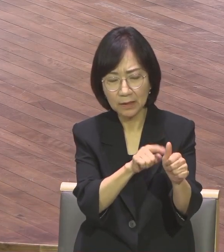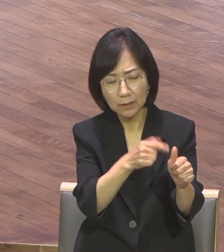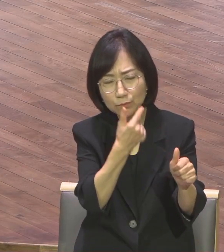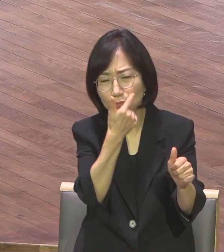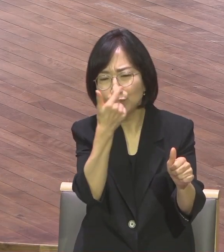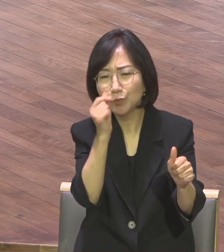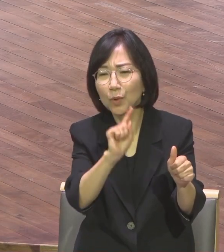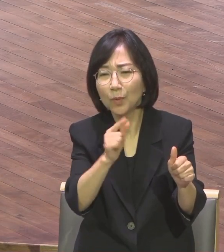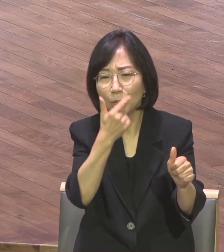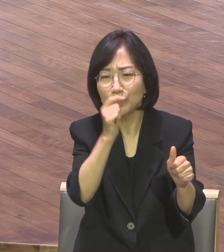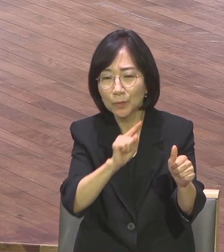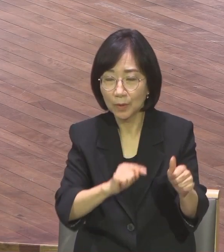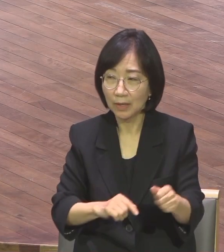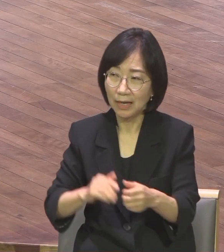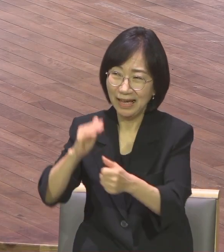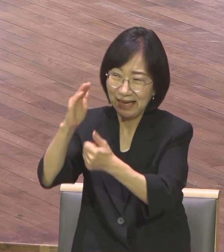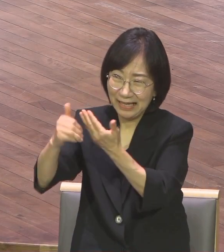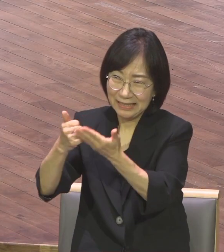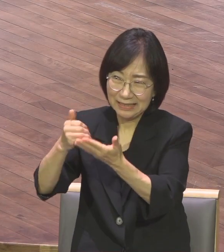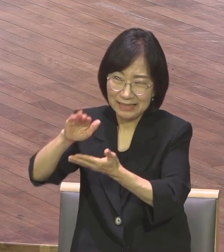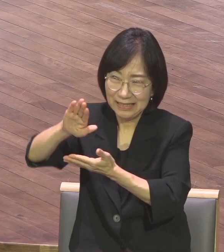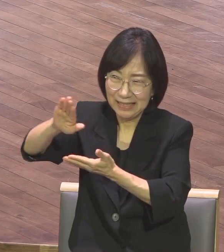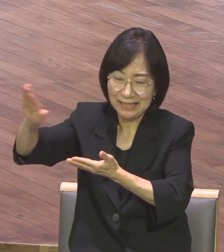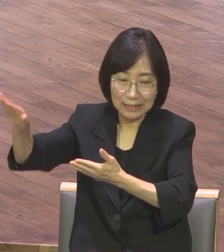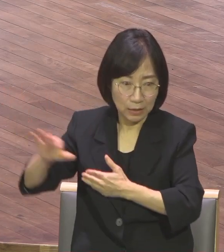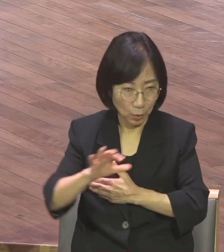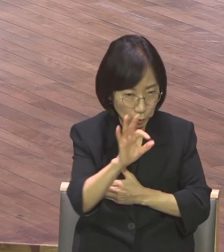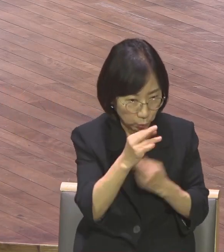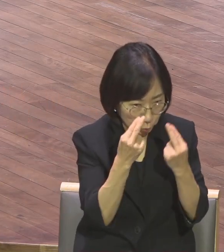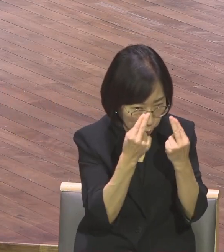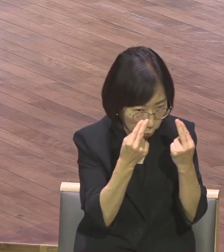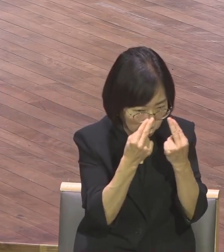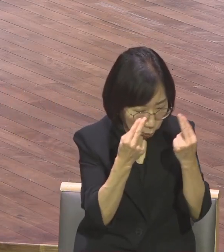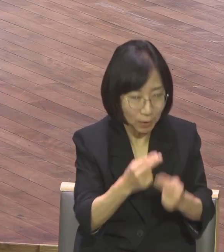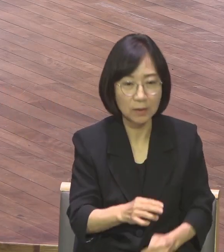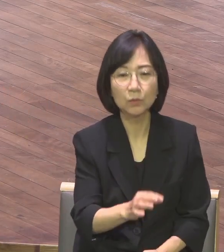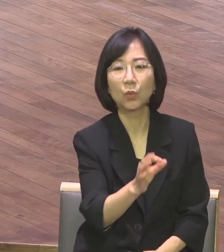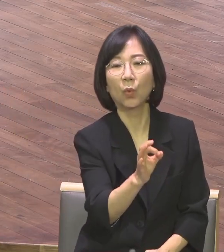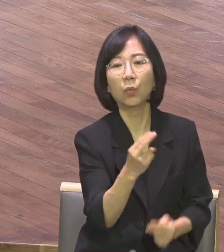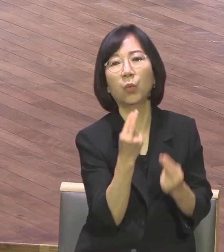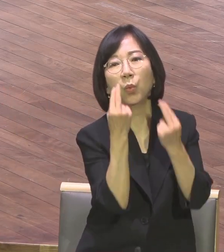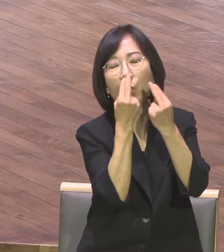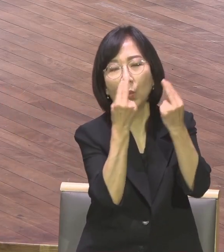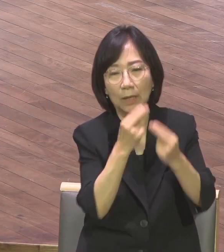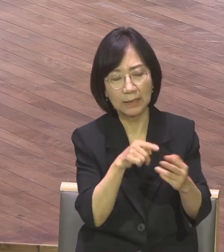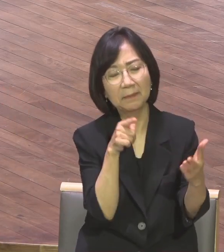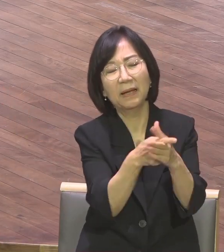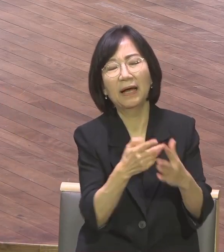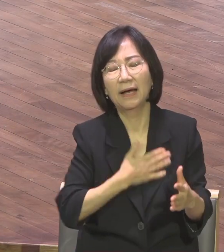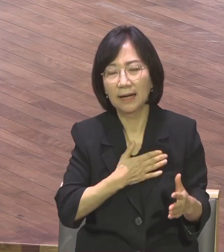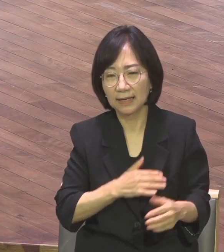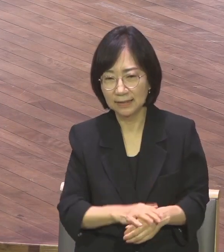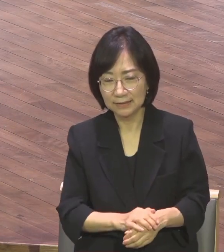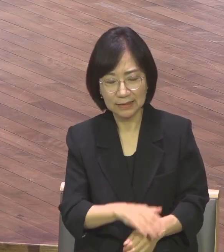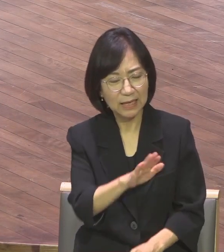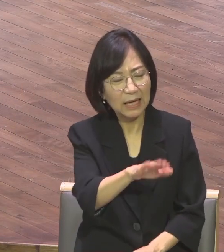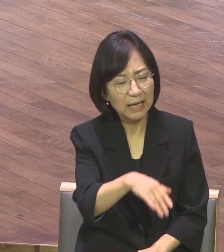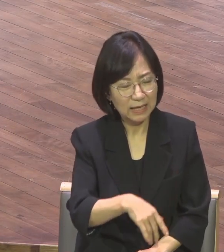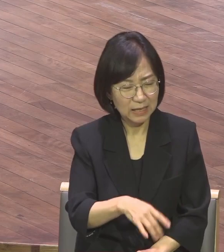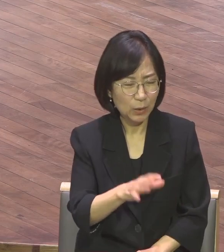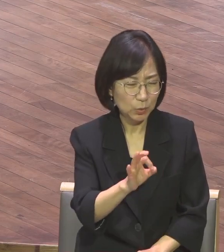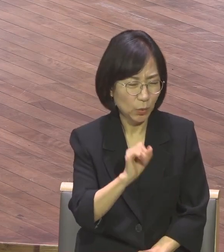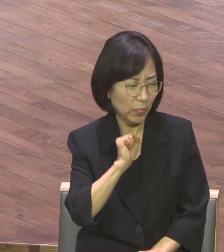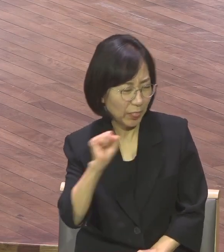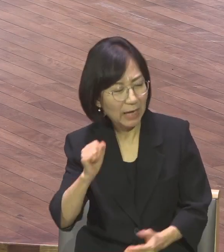더 사랑하는 것을 예수님이 보셨어요. 예수님은 이 청년에게 이제 더 이상 물질에 매여 있지